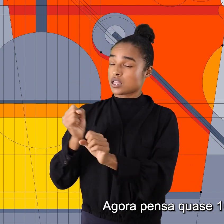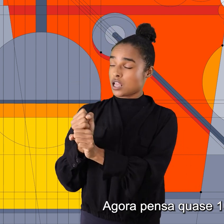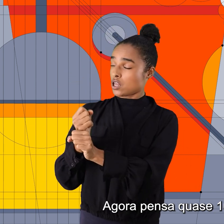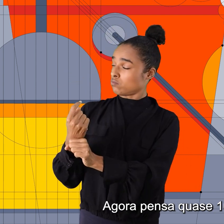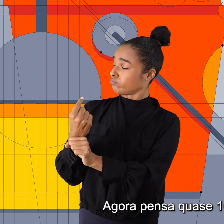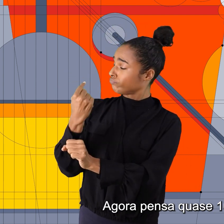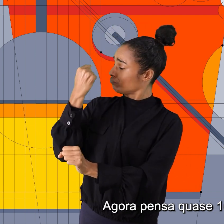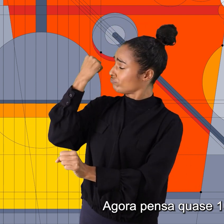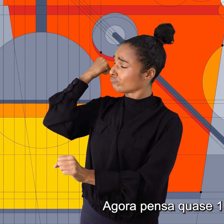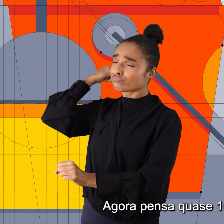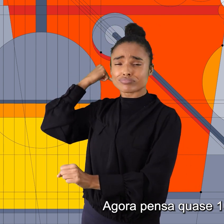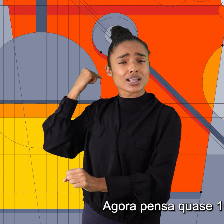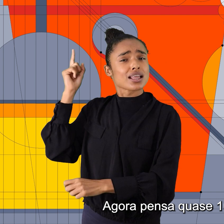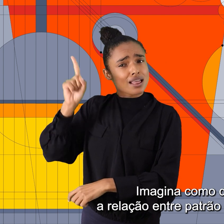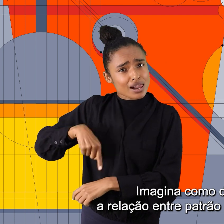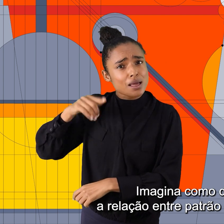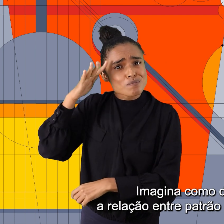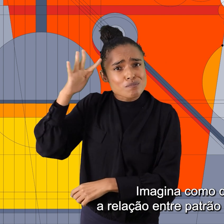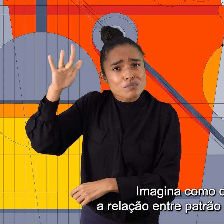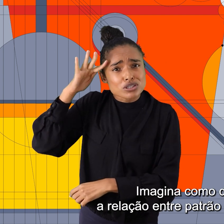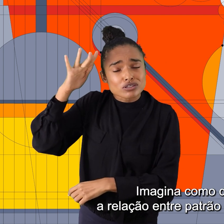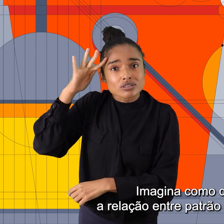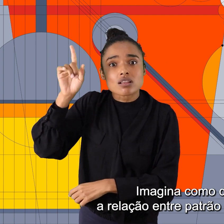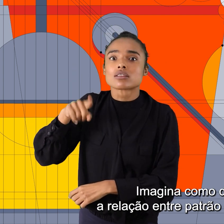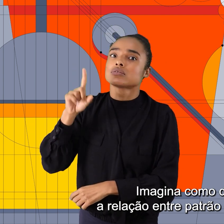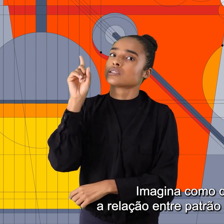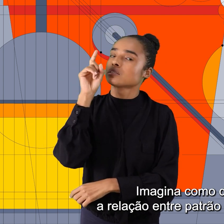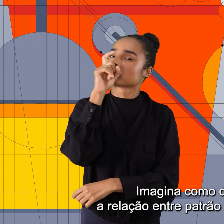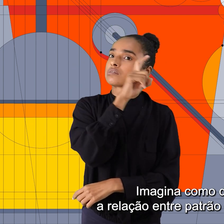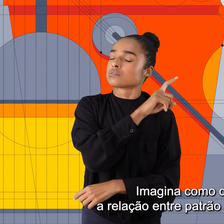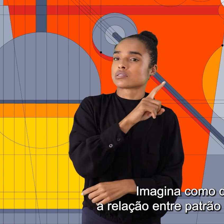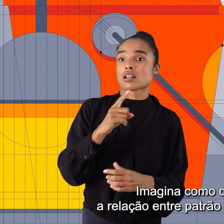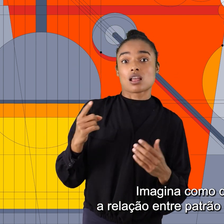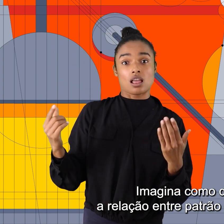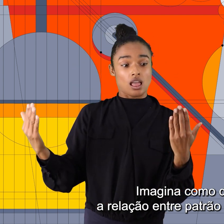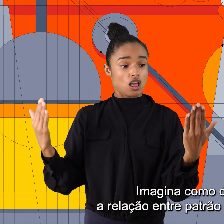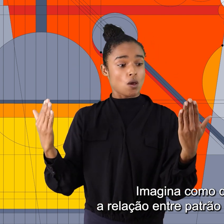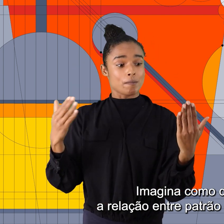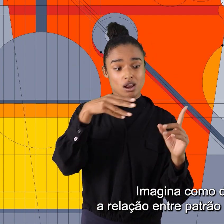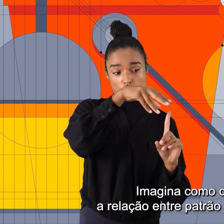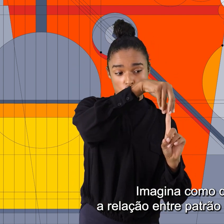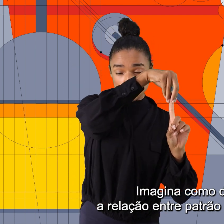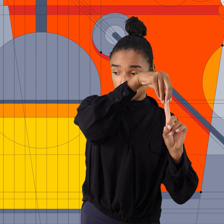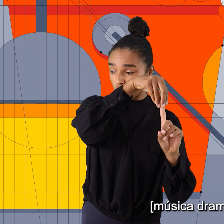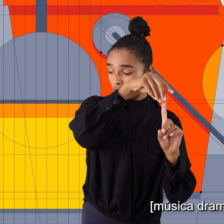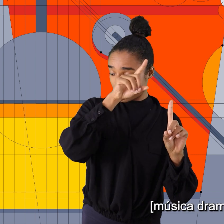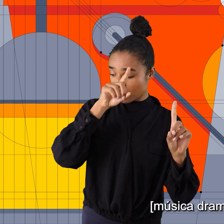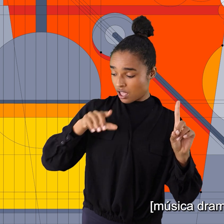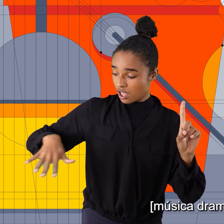quase 100 anos atrás. Imagina como devia ser a relação entre patrão e